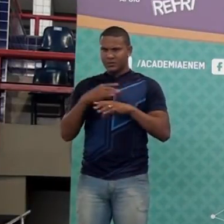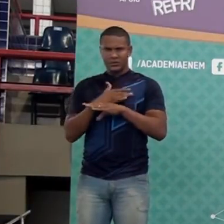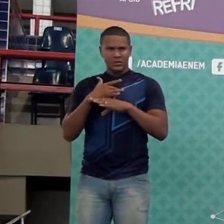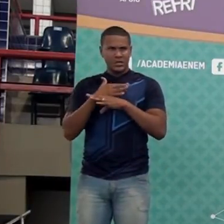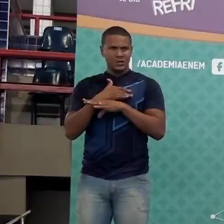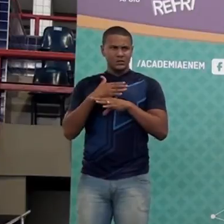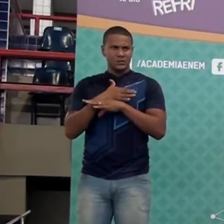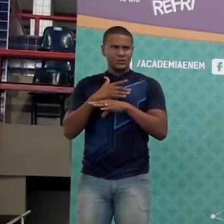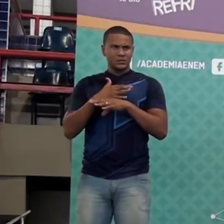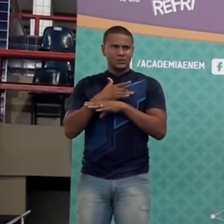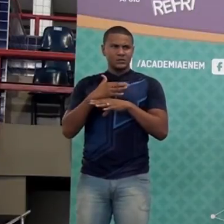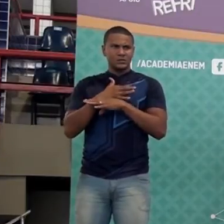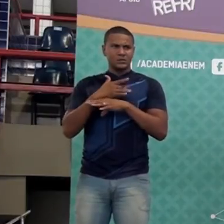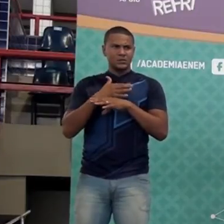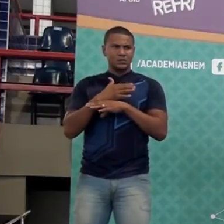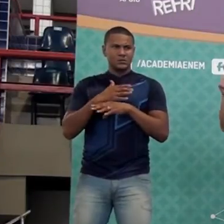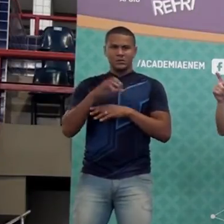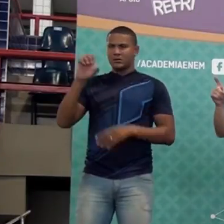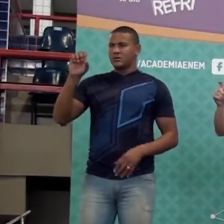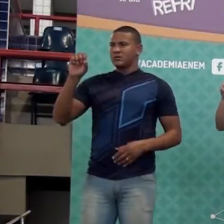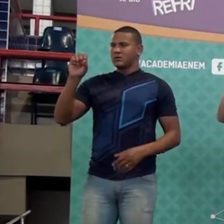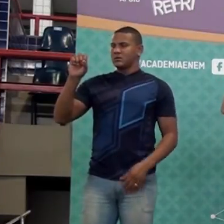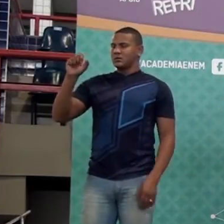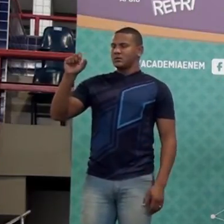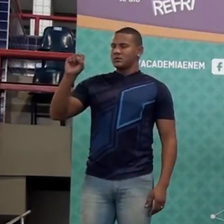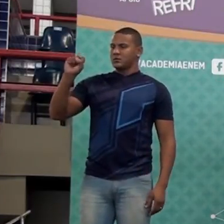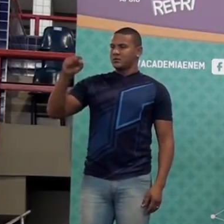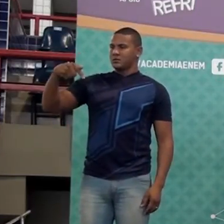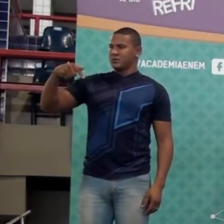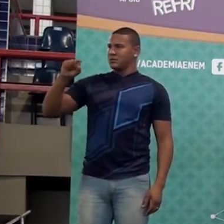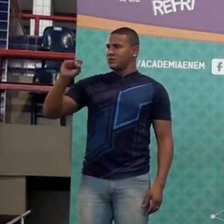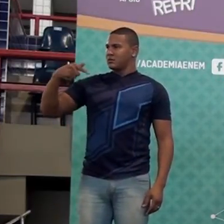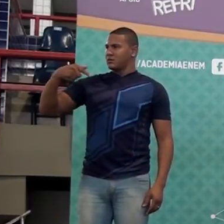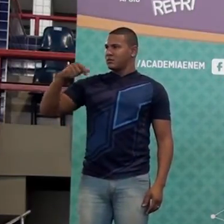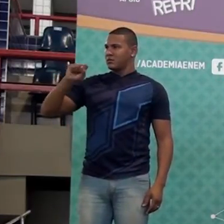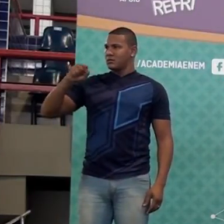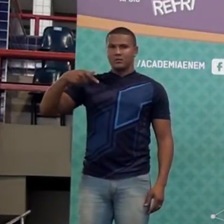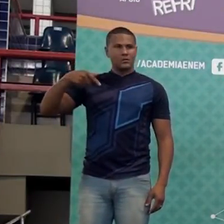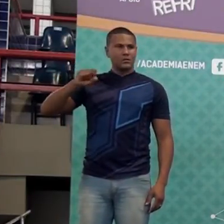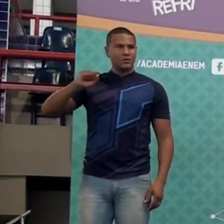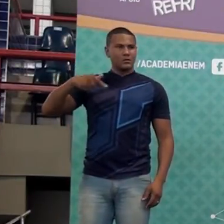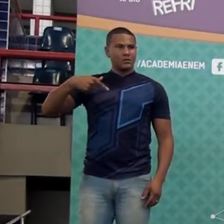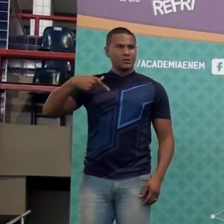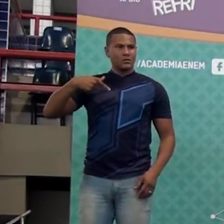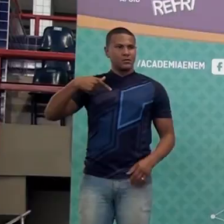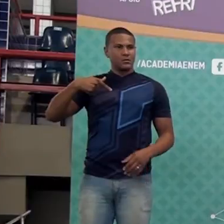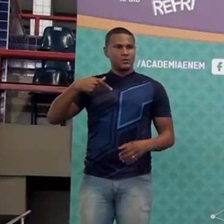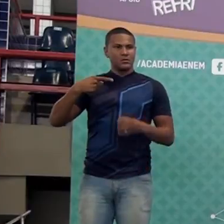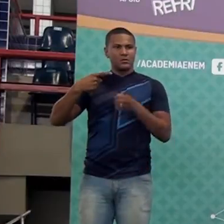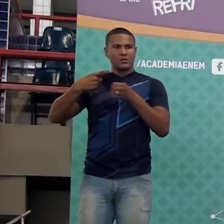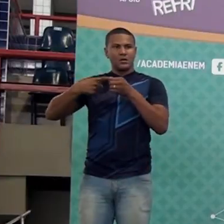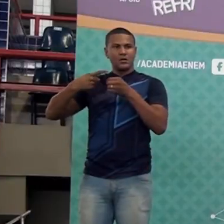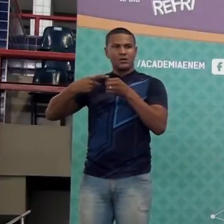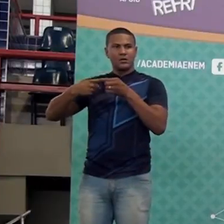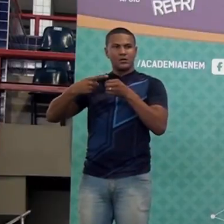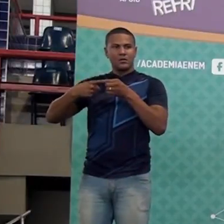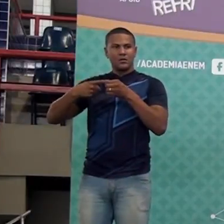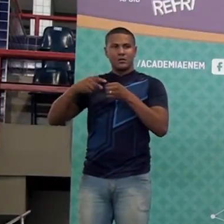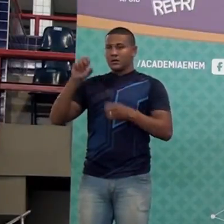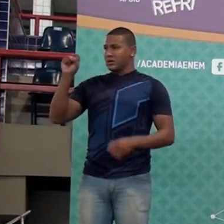A cidade de Santa Quitéria. Em Santa Quitéria tem uma grande reserva de urânio.